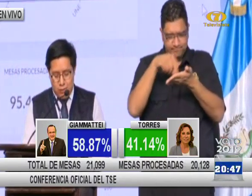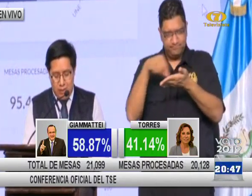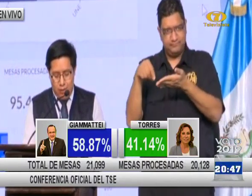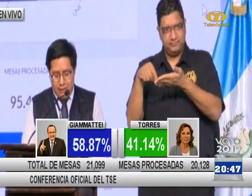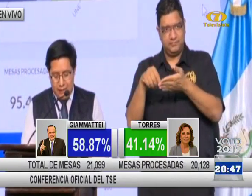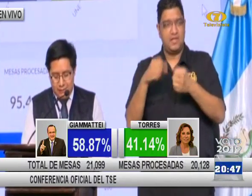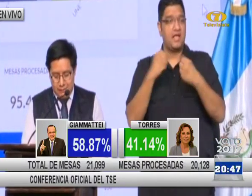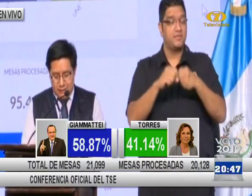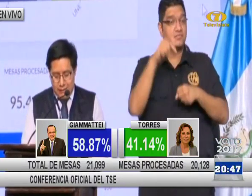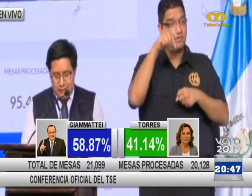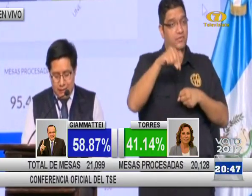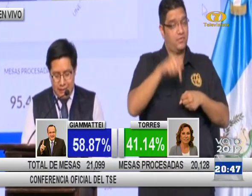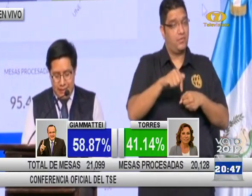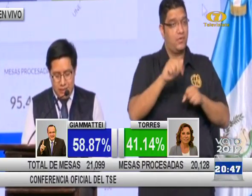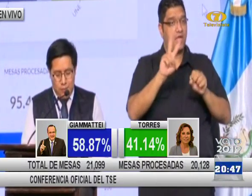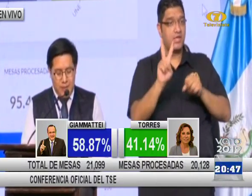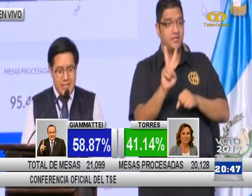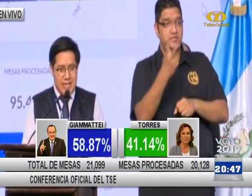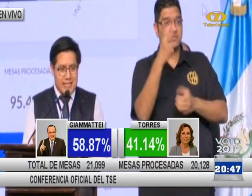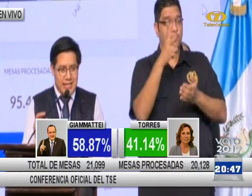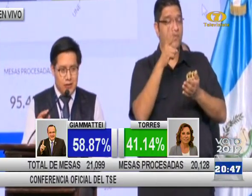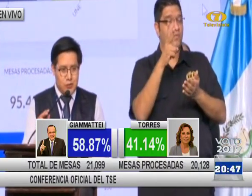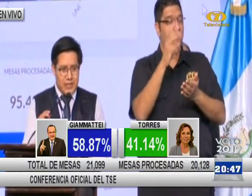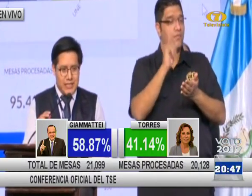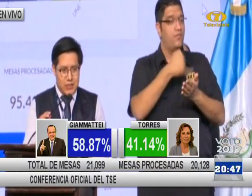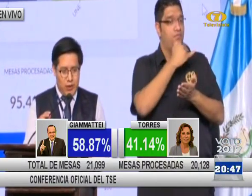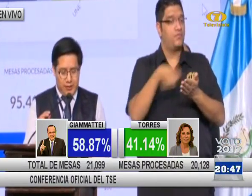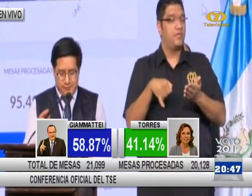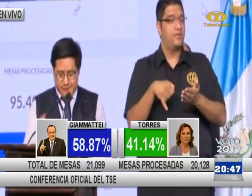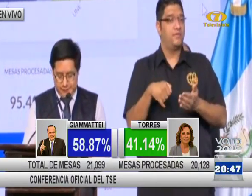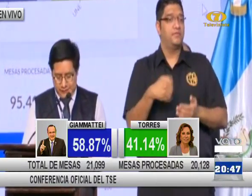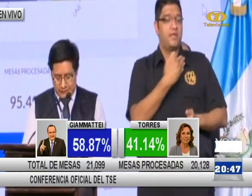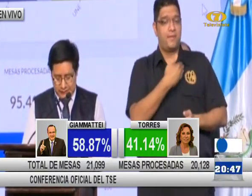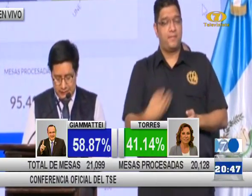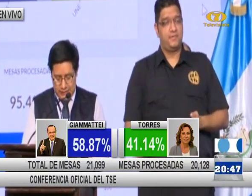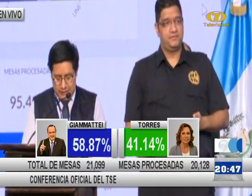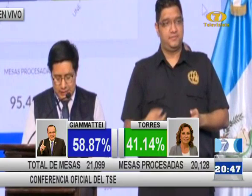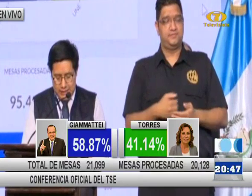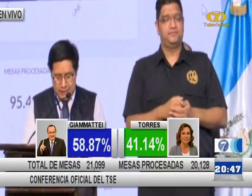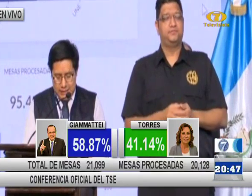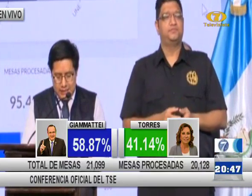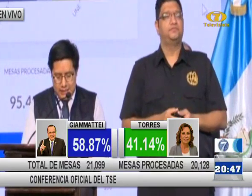esta segunda vuelta de elección presidencial 2019.